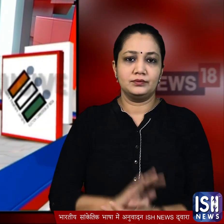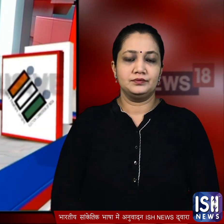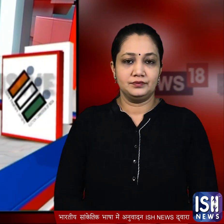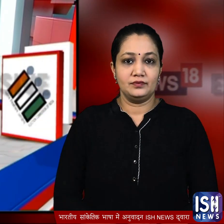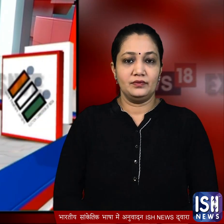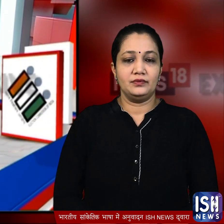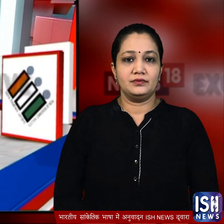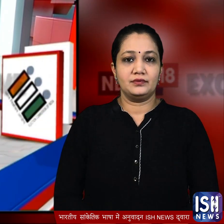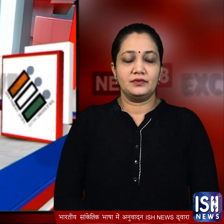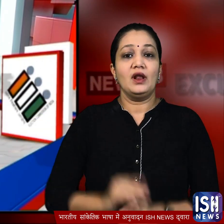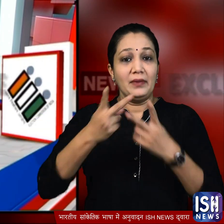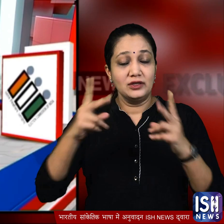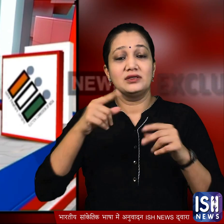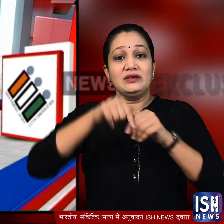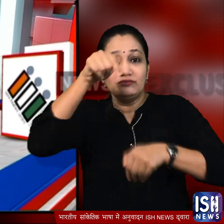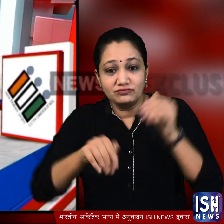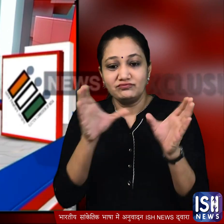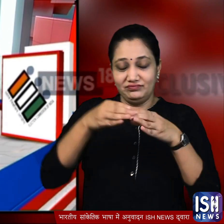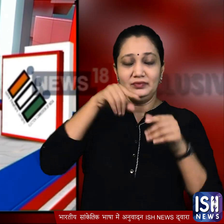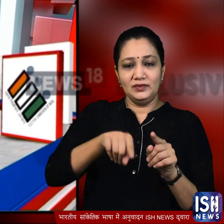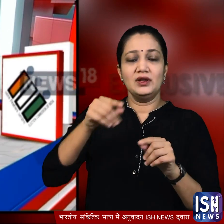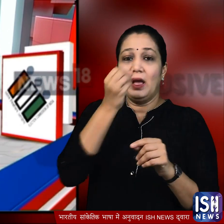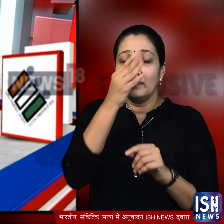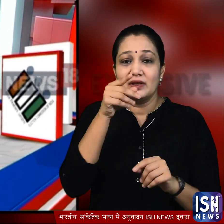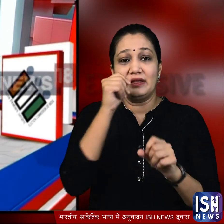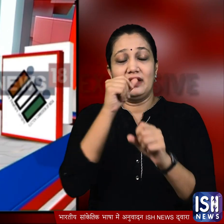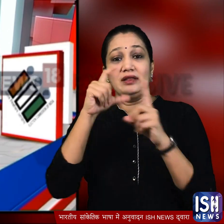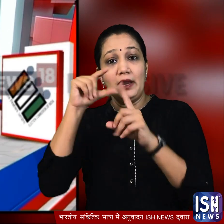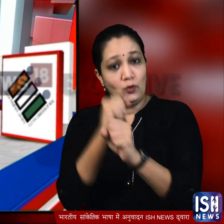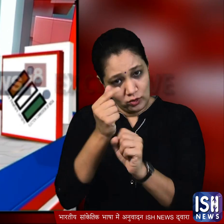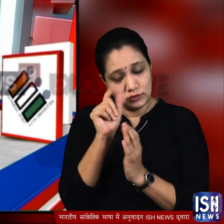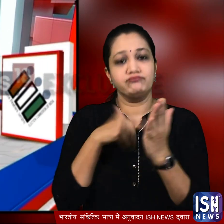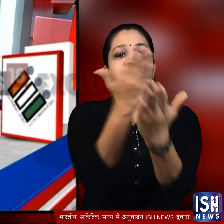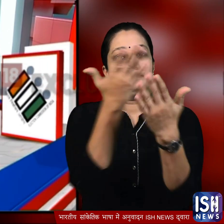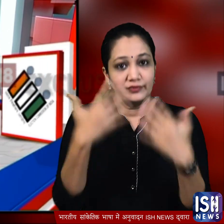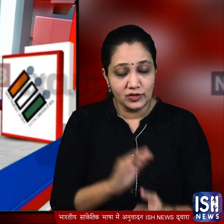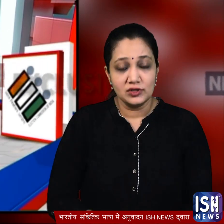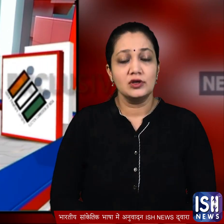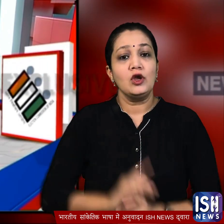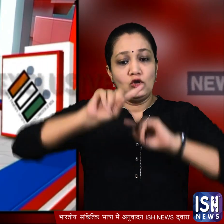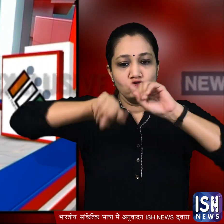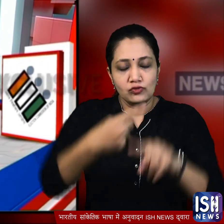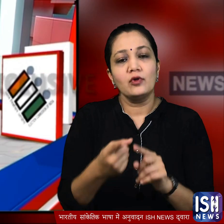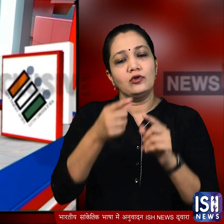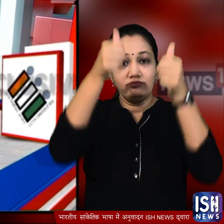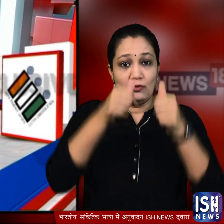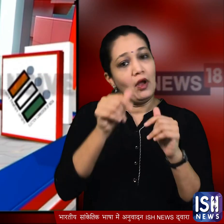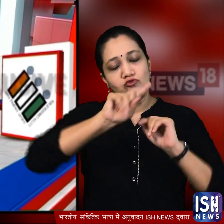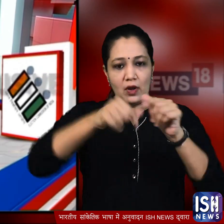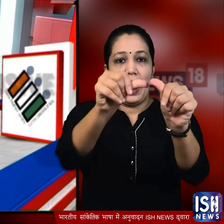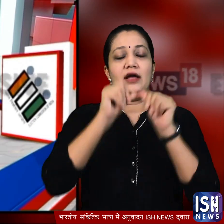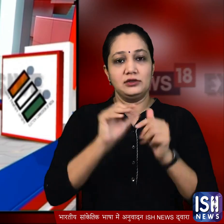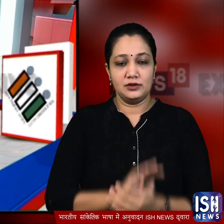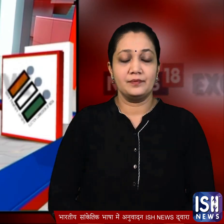के अध्यक्ष दिलीप घोष को भी नोटिस भेजा, जिसका जवाब उन्हें कल सुबह 10 बजे तक देना होगा। आयोग ने उनको ये नोटिस कूच बिहार